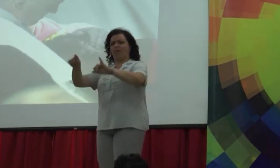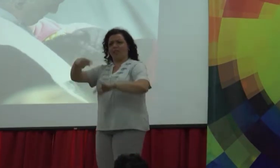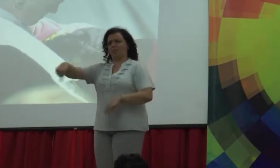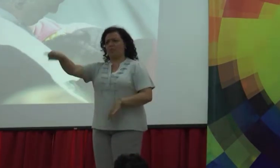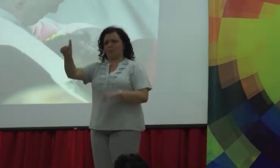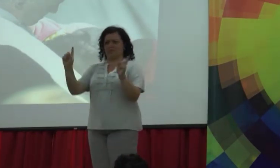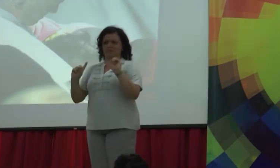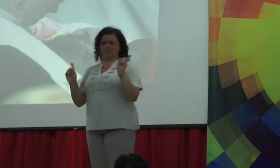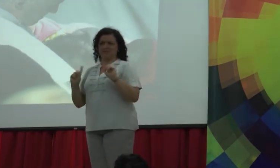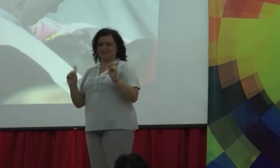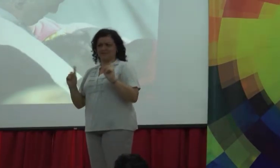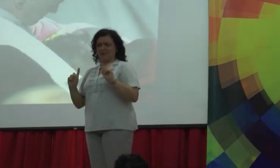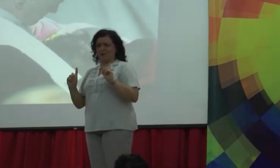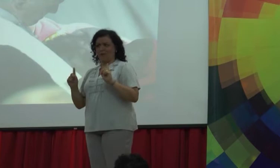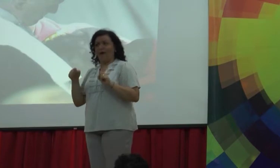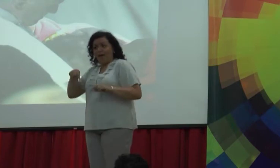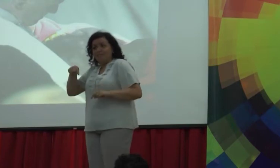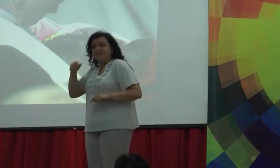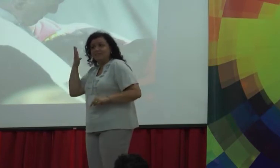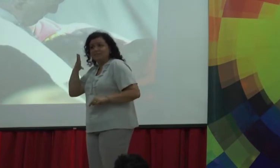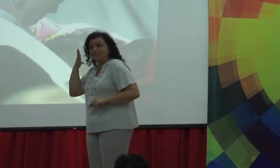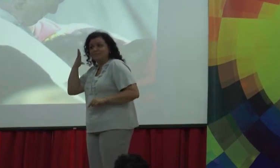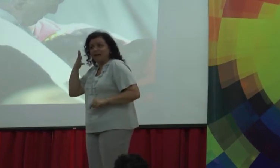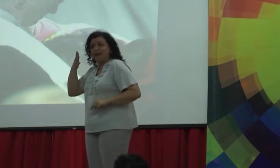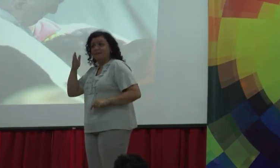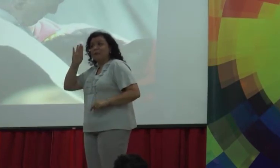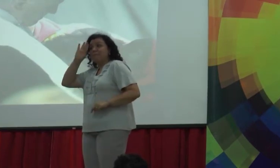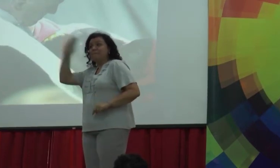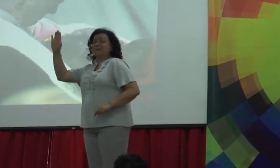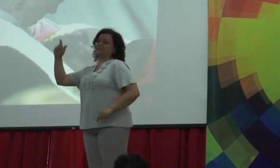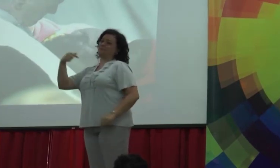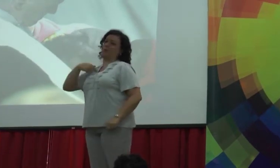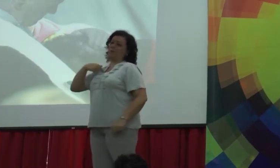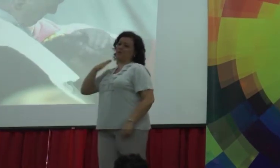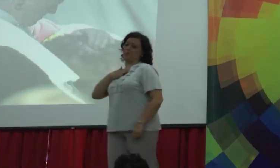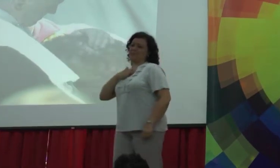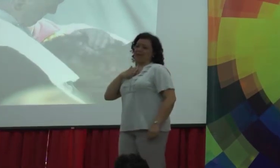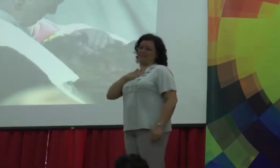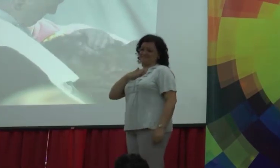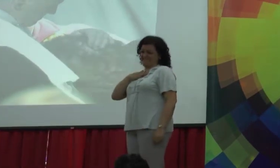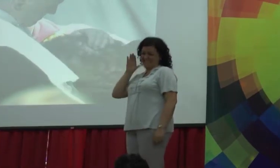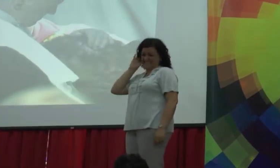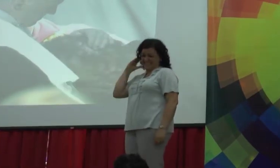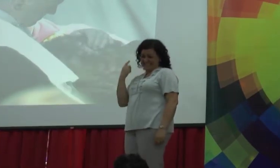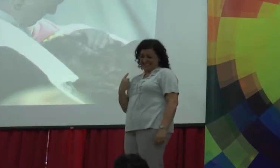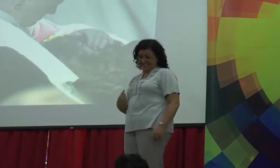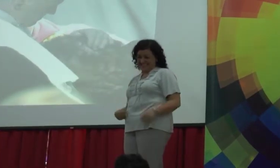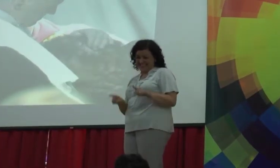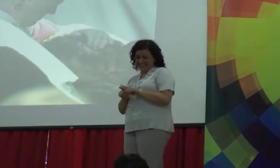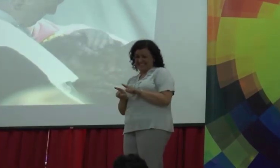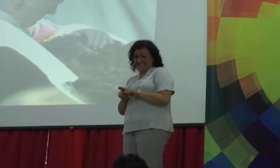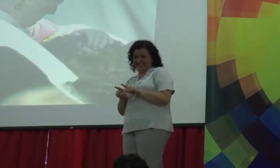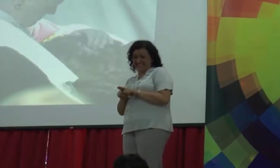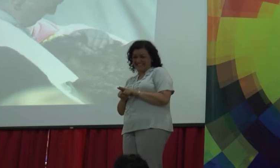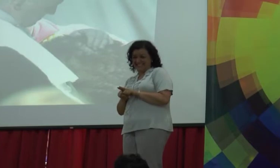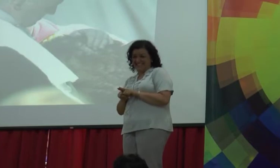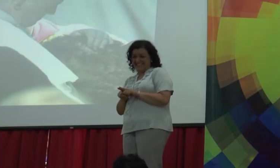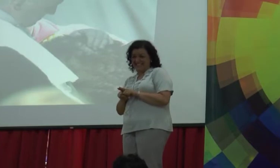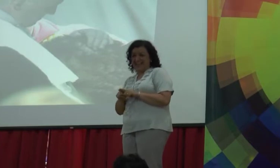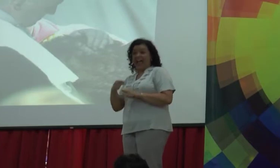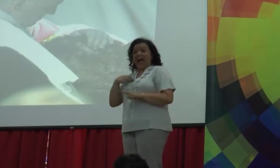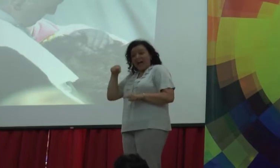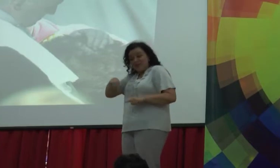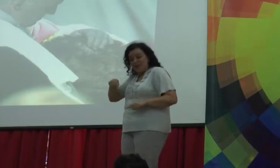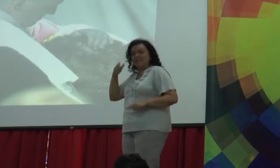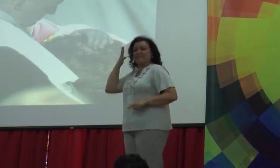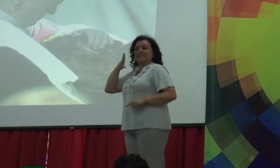avaliar isso. Isso não é uma coisa que não é só para vocês, não. Isso principalmente